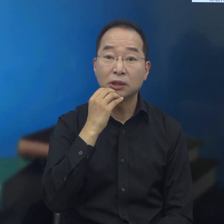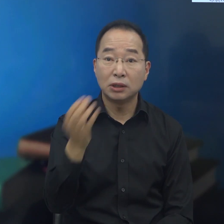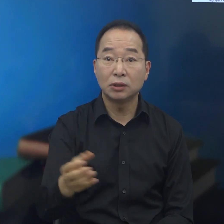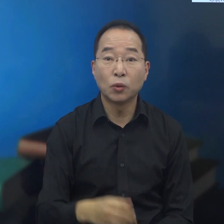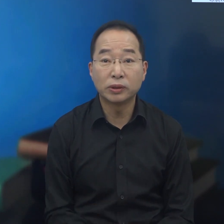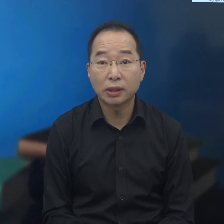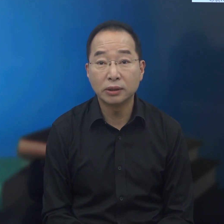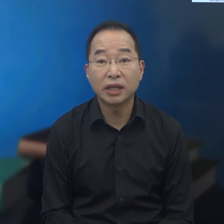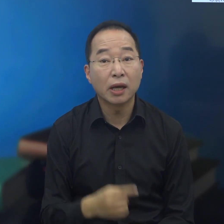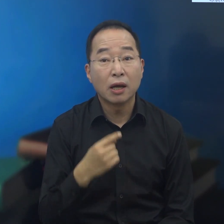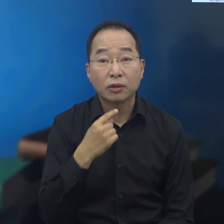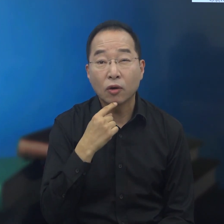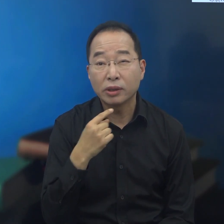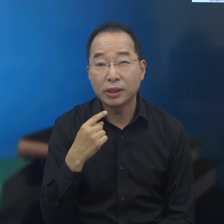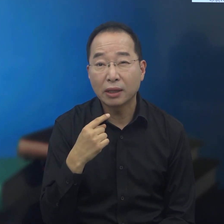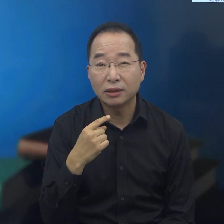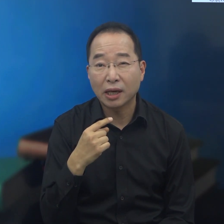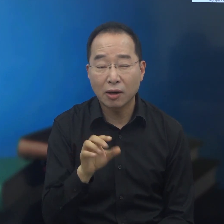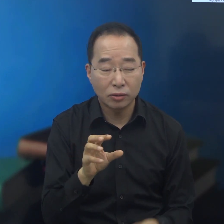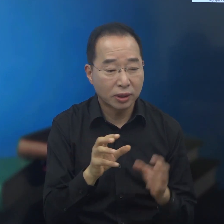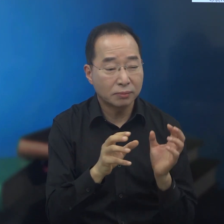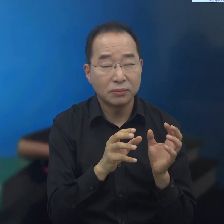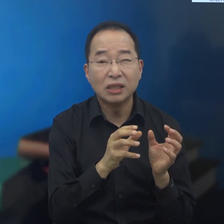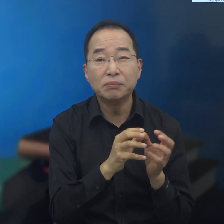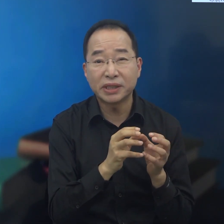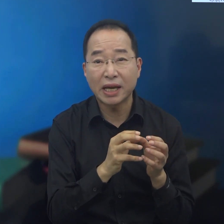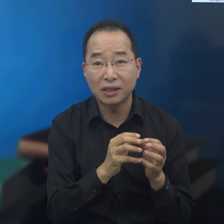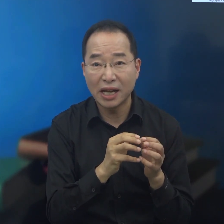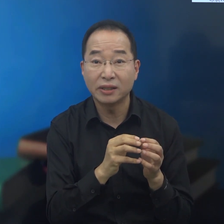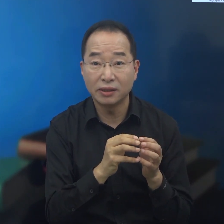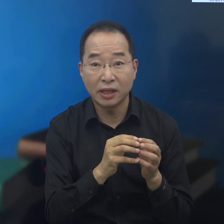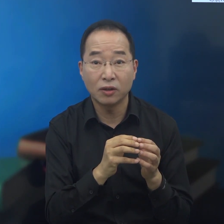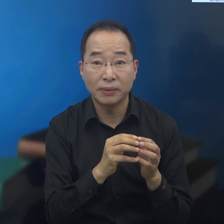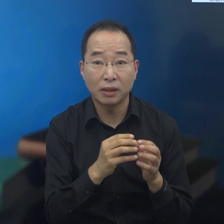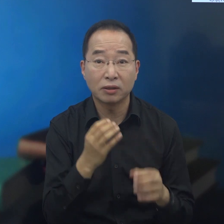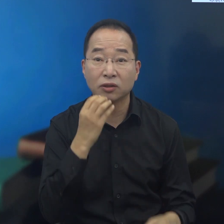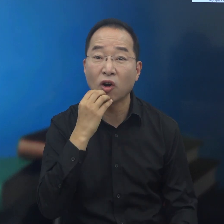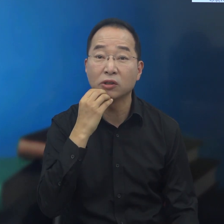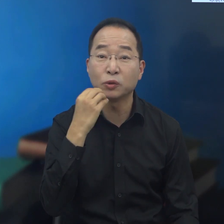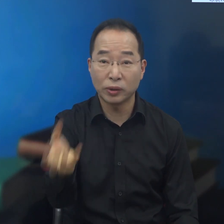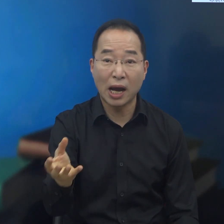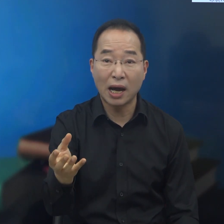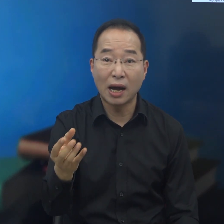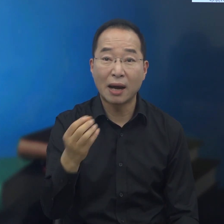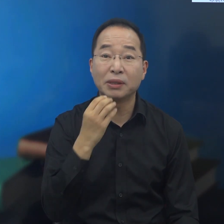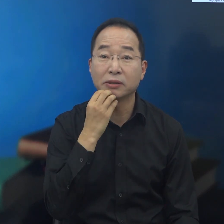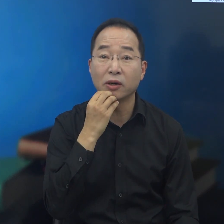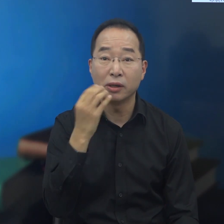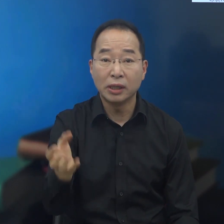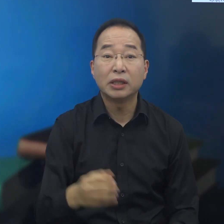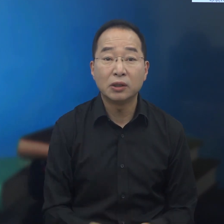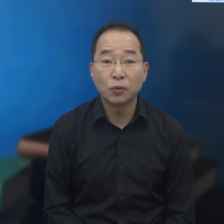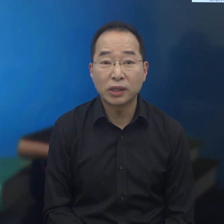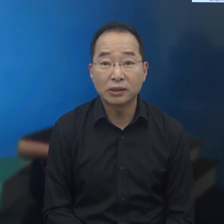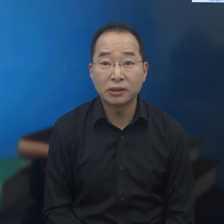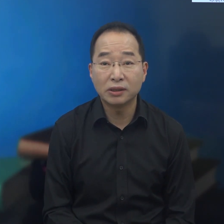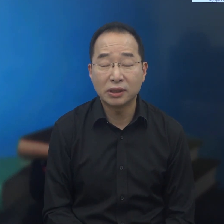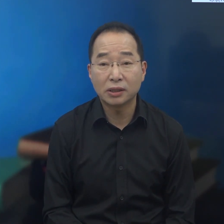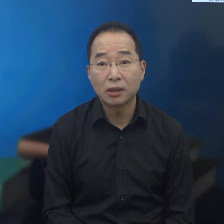이 동작은 이제 턱이라는 약간 어떻게 보면 음차를 한 개념이에요. 턱을 쏘다 하면서 이 동작을 쓰든지,